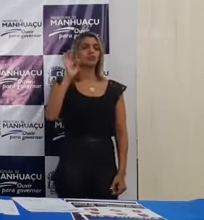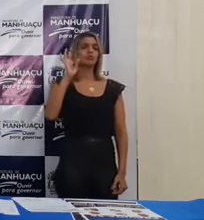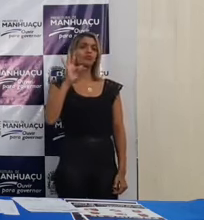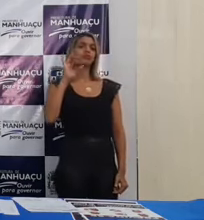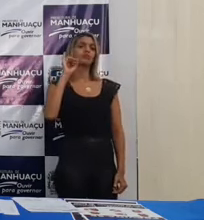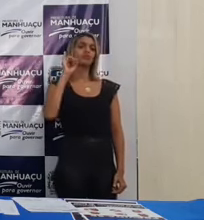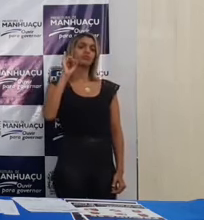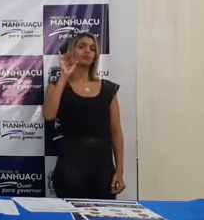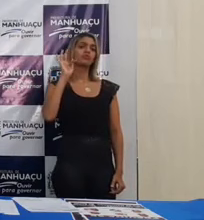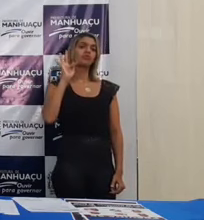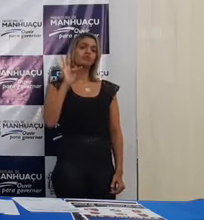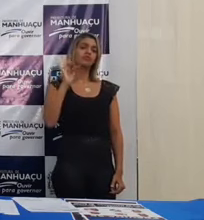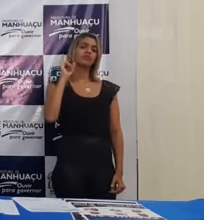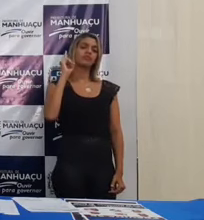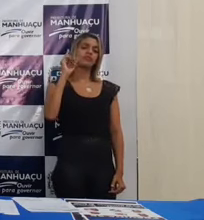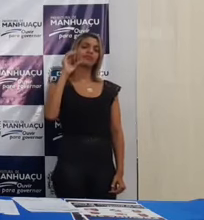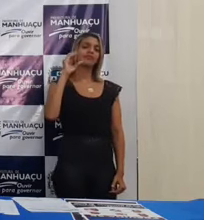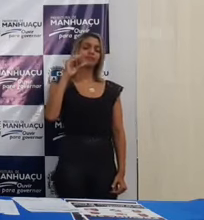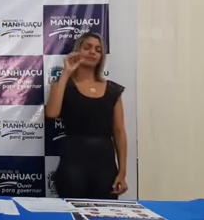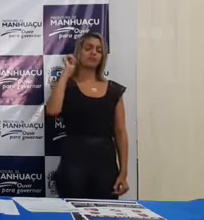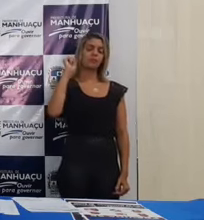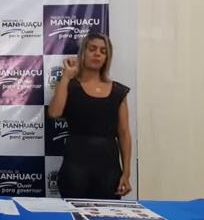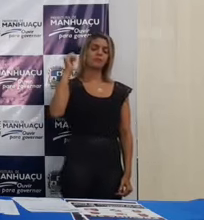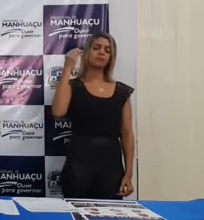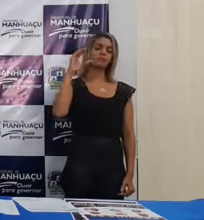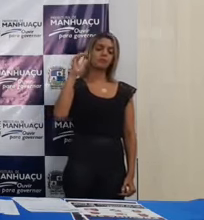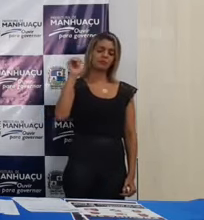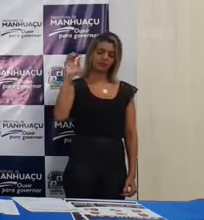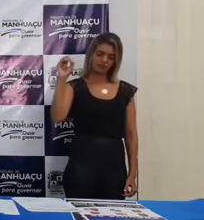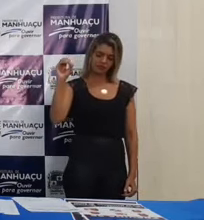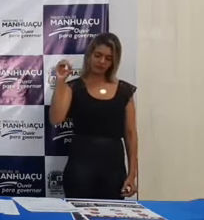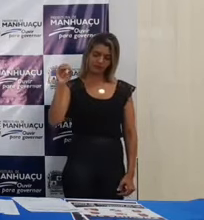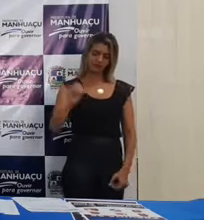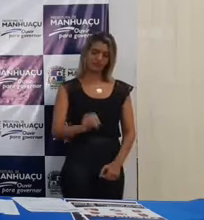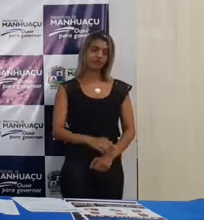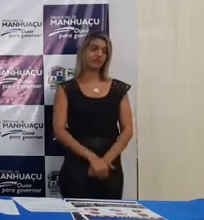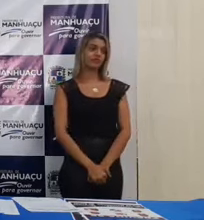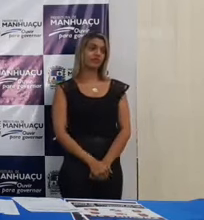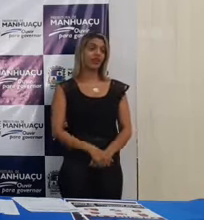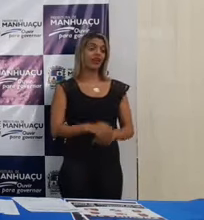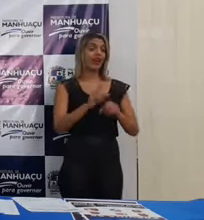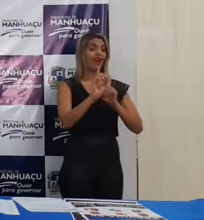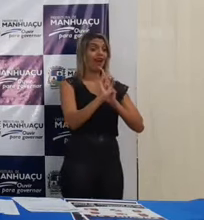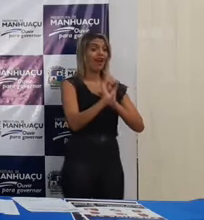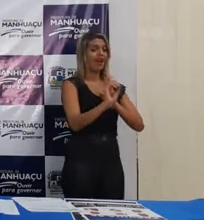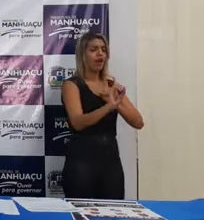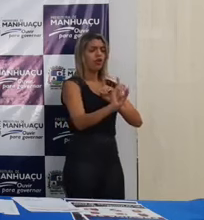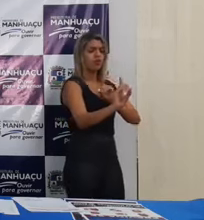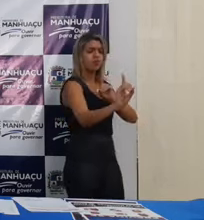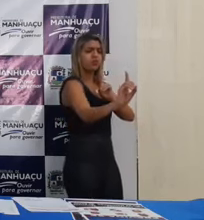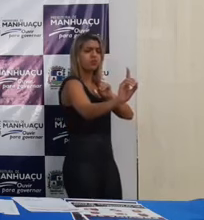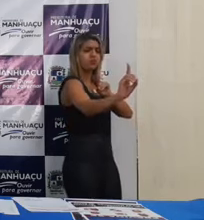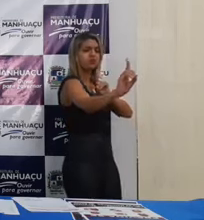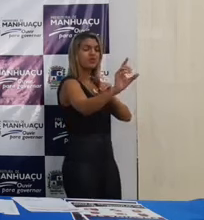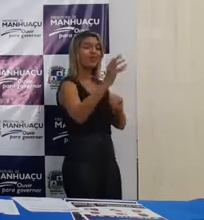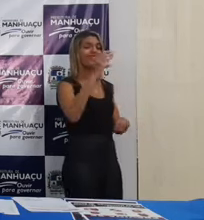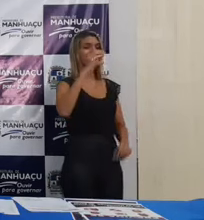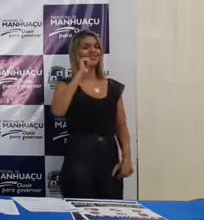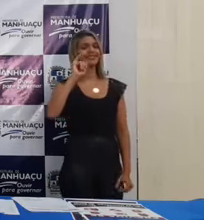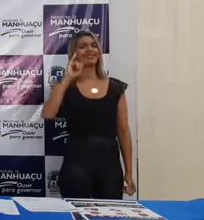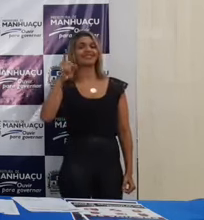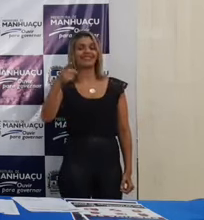juntos, um critério para conscientizar o público. Essa fila enorme que está tendo na Caixa Econômica Federal aqui, essa fila